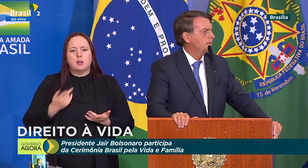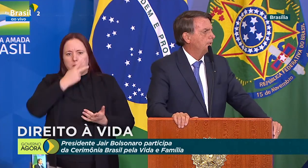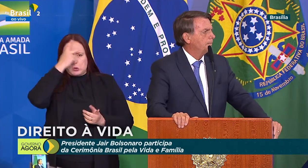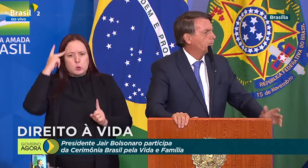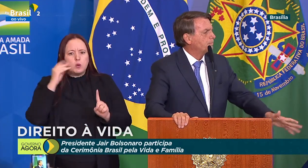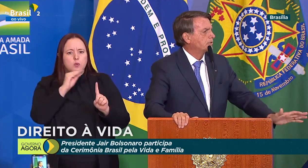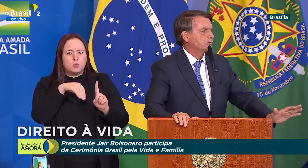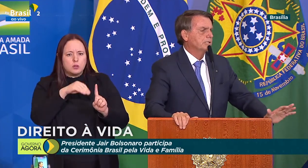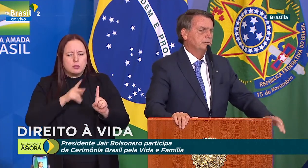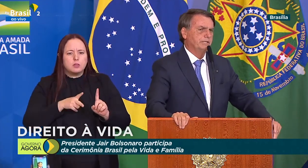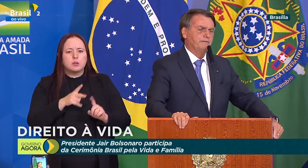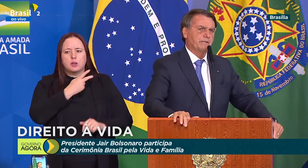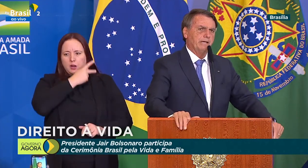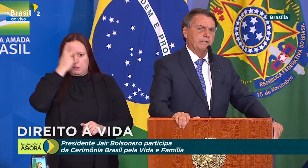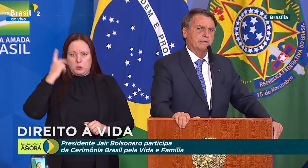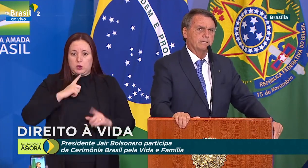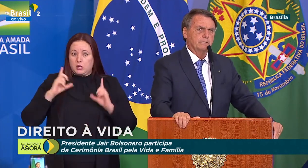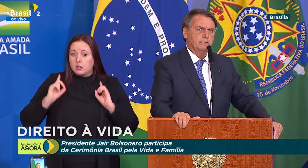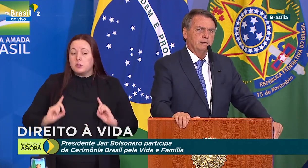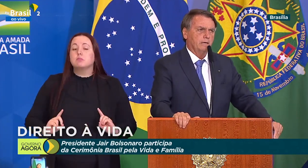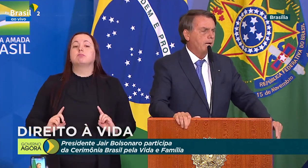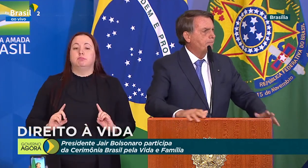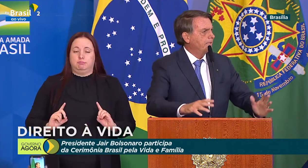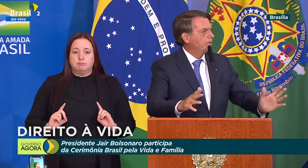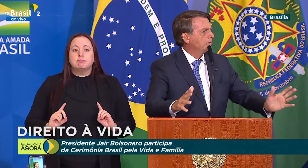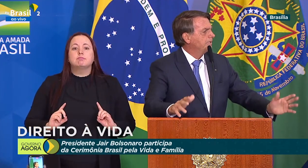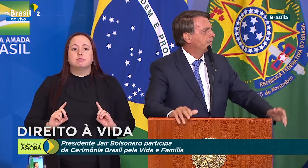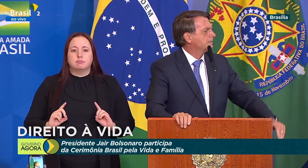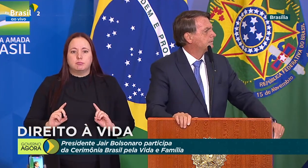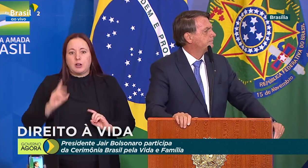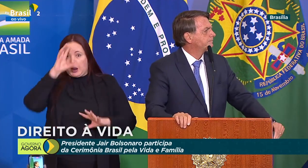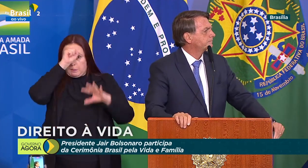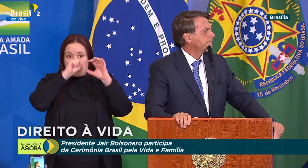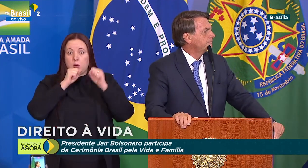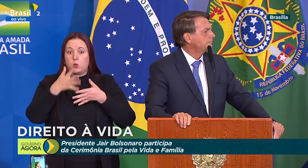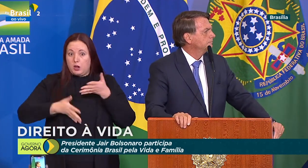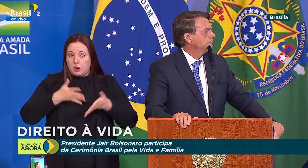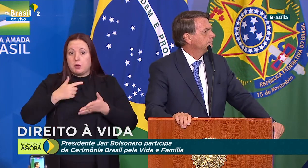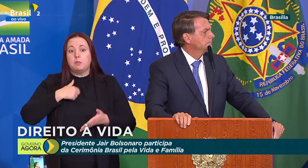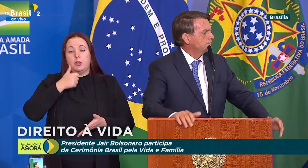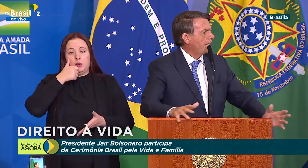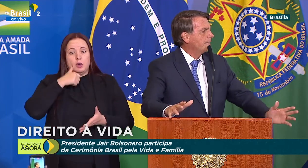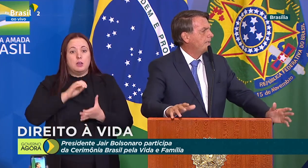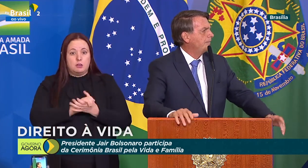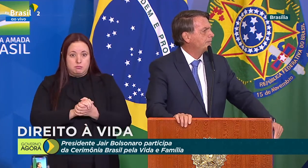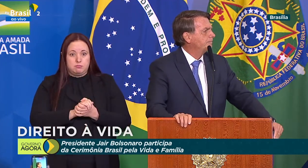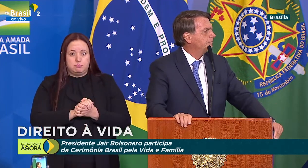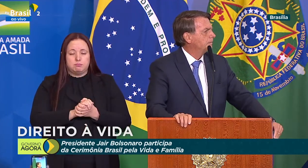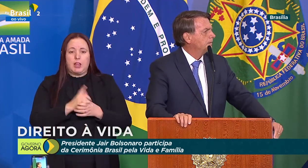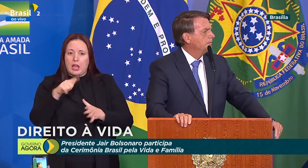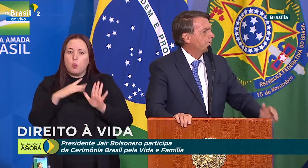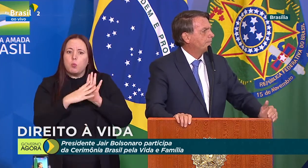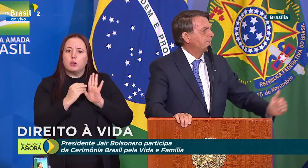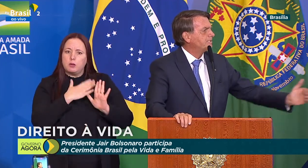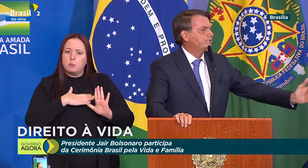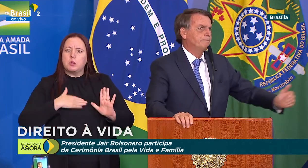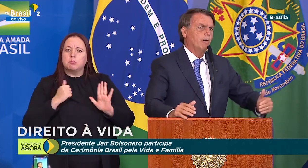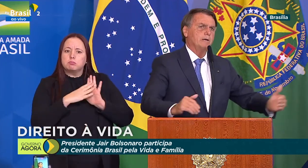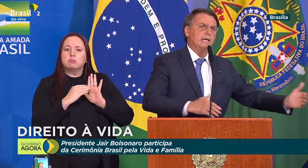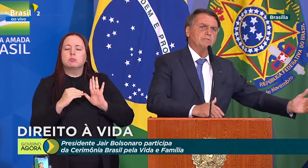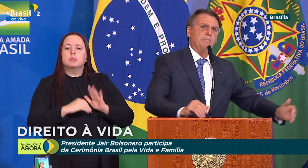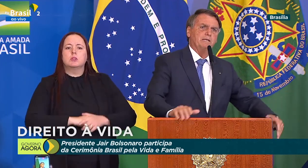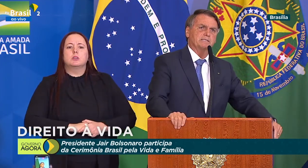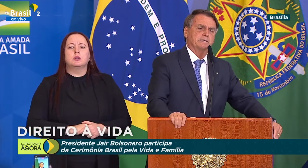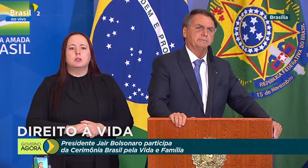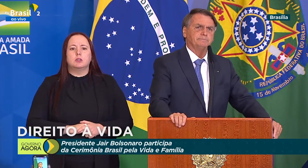favorecidos por pessoas com deficiência aprender libras e dá exemplo que